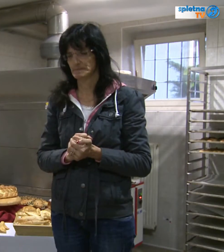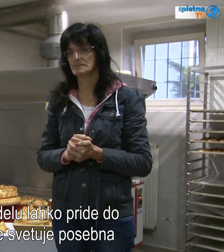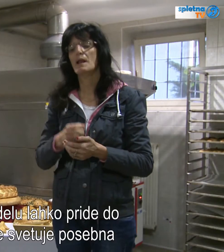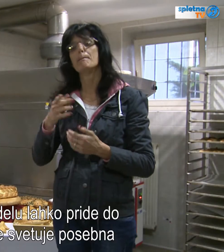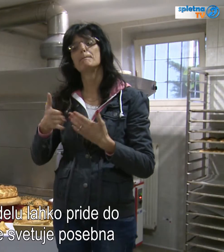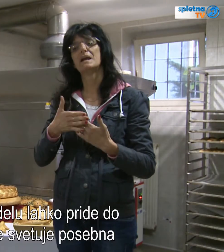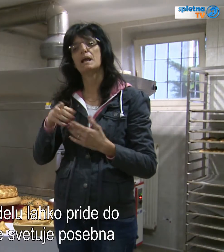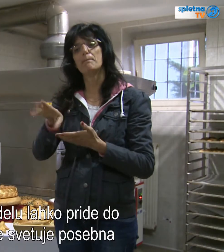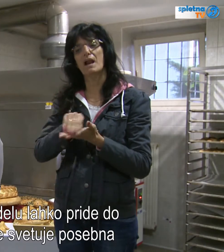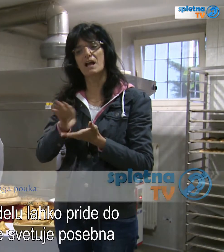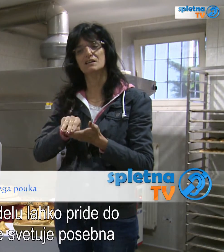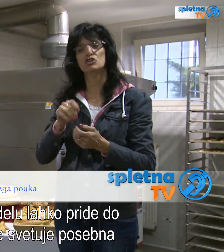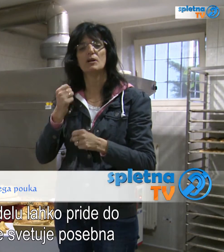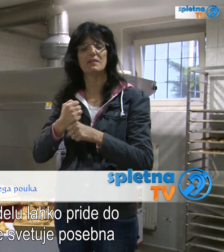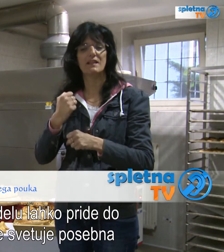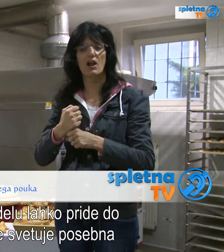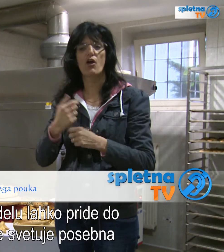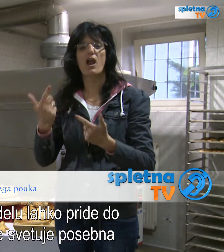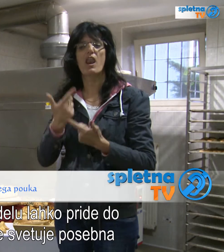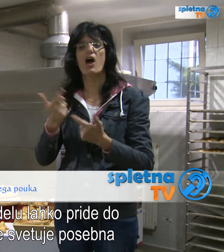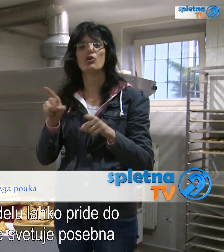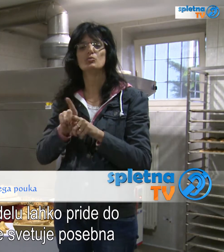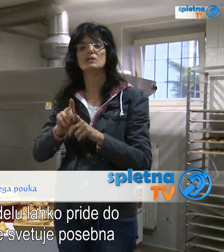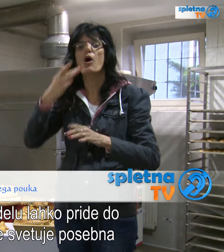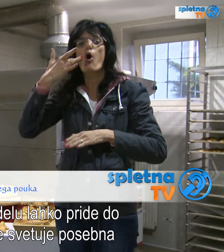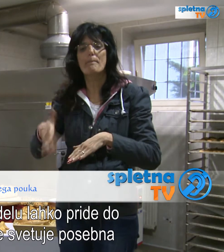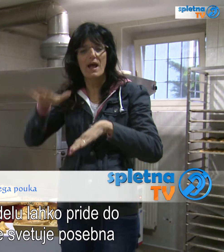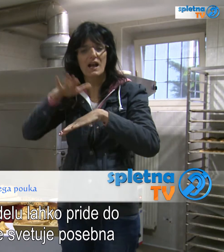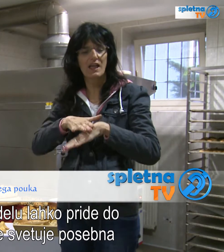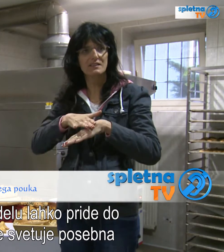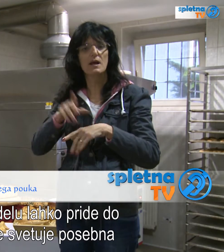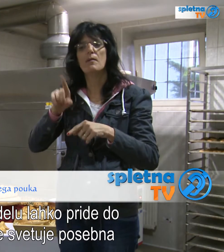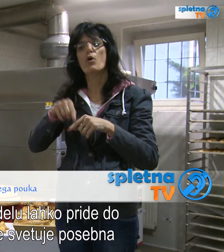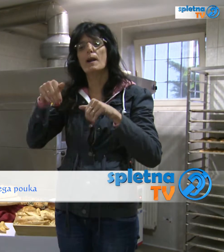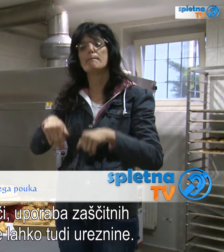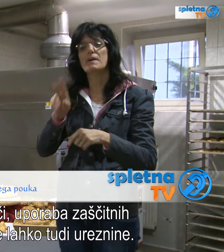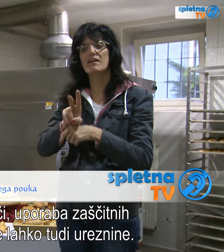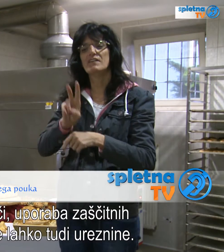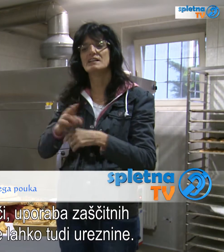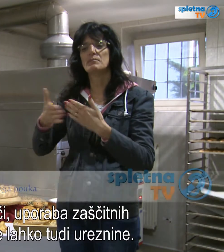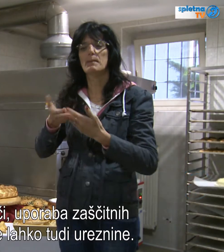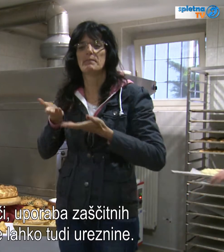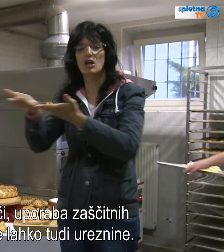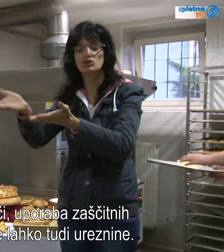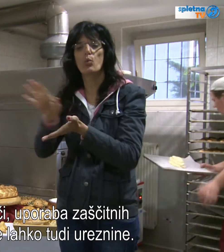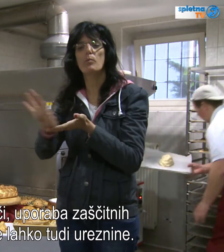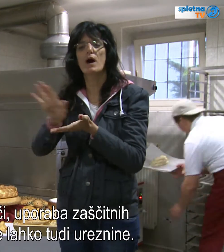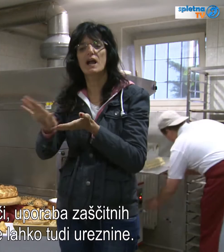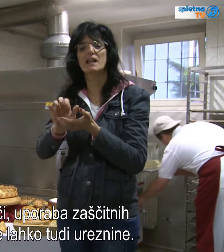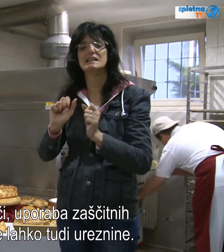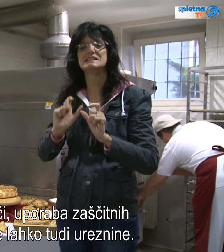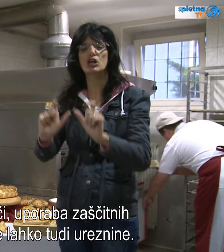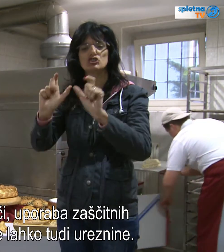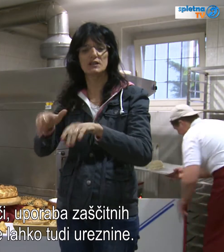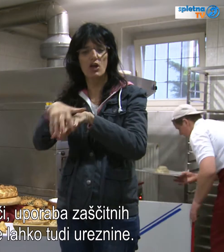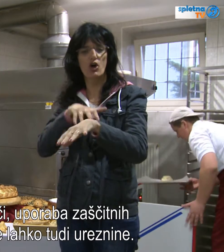Ja, pri praktičnem delu lahko pride do kakšnih opeklin, zato mora biti previden pri peči, uporabljati zaščitne rokavice. Potem tudi